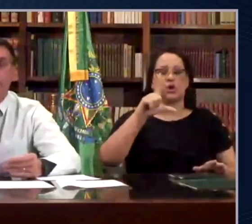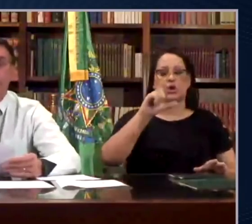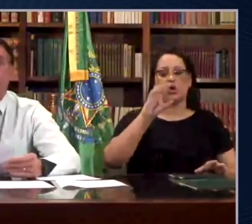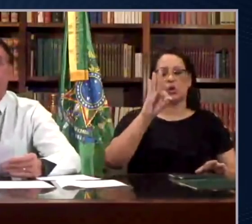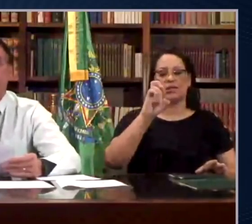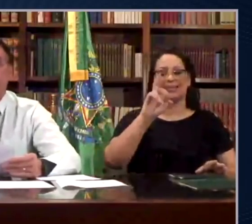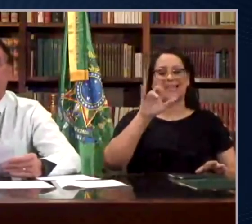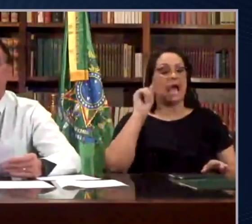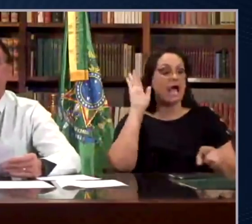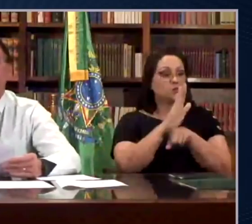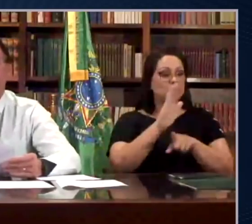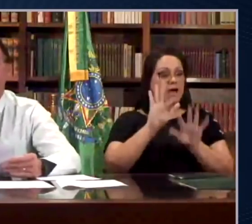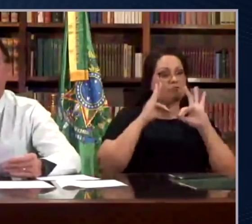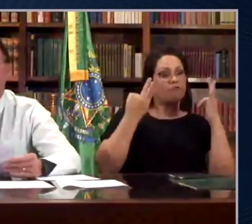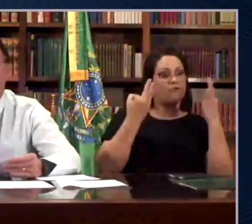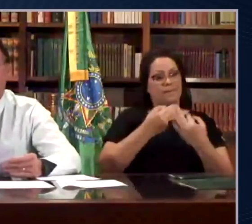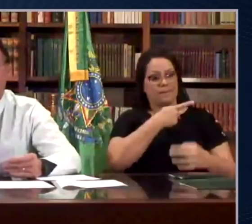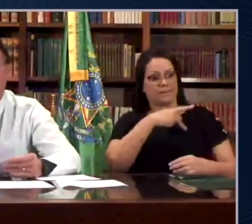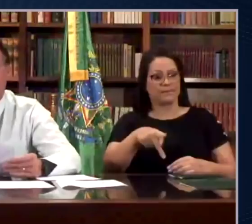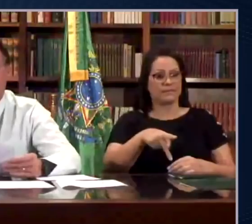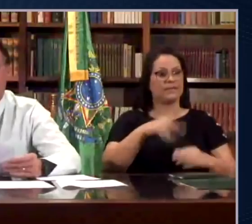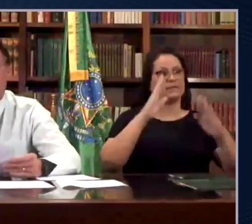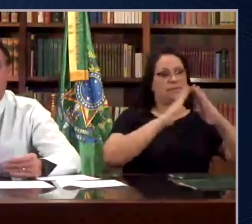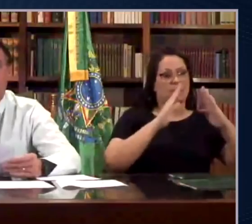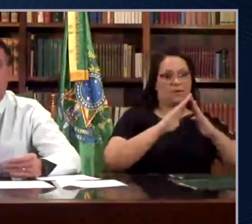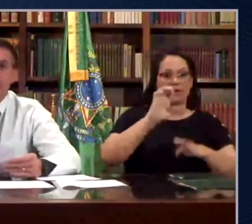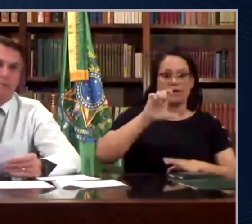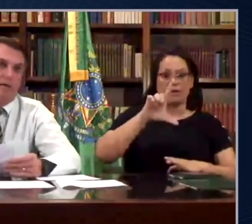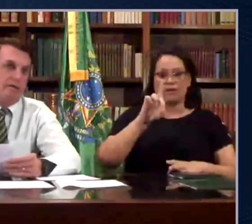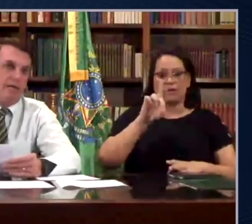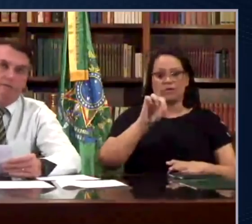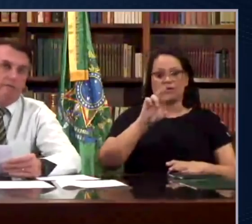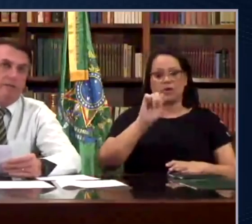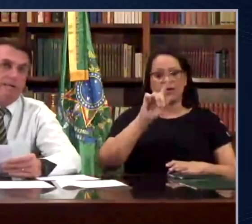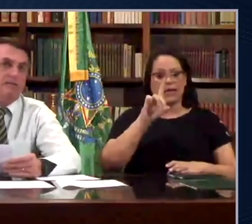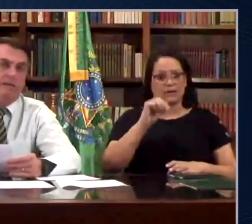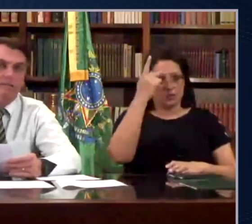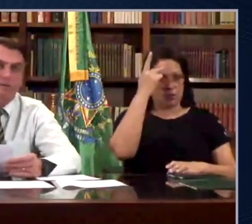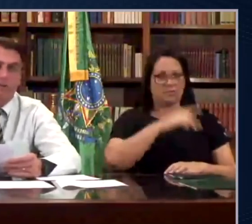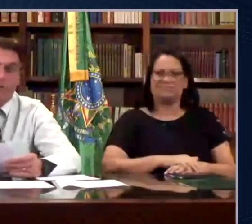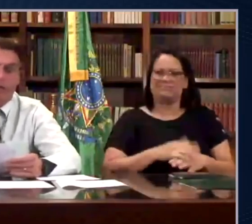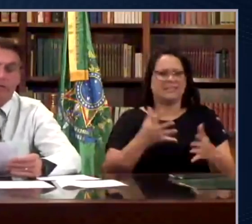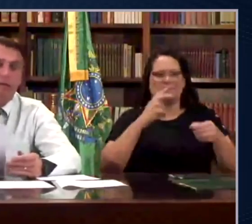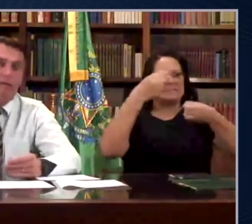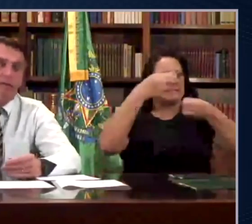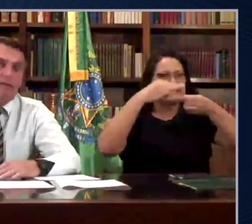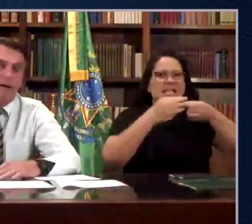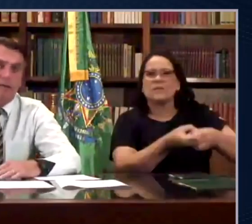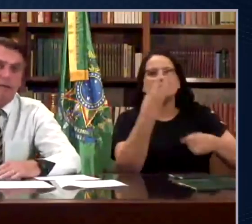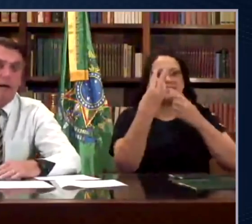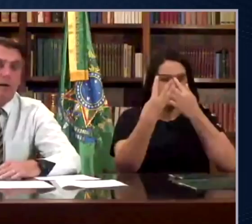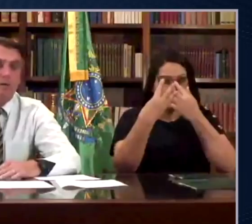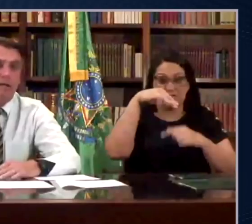Paulo. Esse parente meu é de Eldorado Paulista, tá? Uma cidade que não tem mais que 3 mil habitantes.